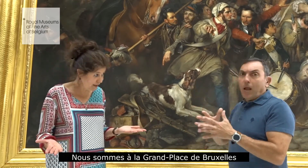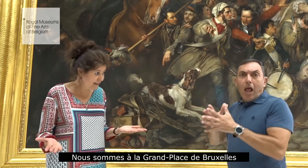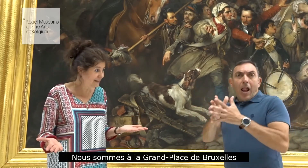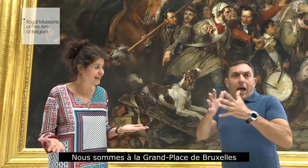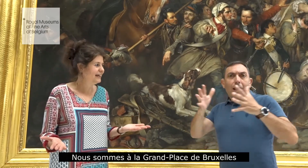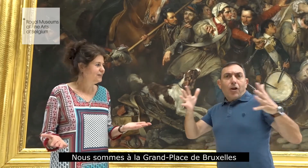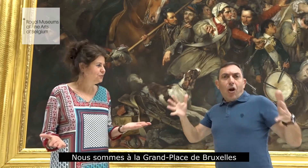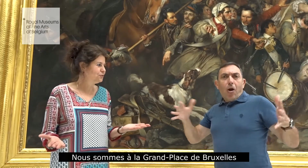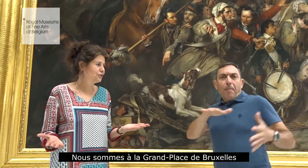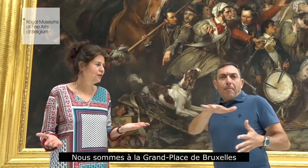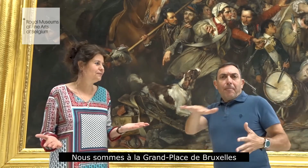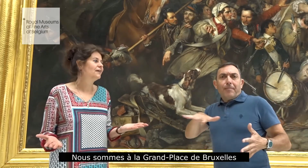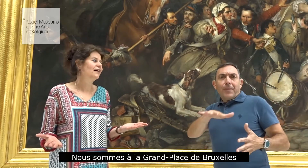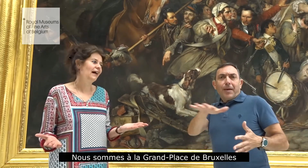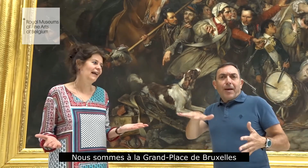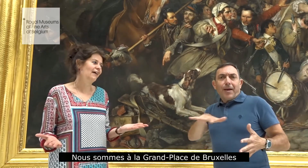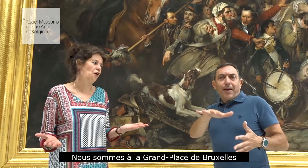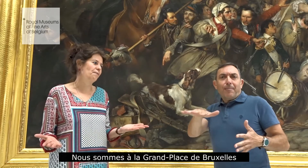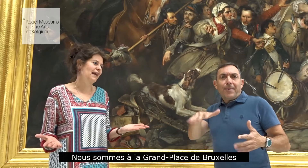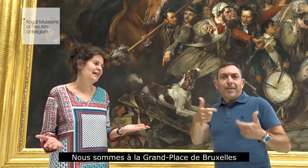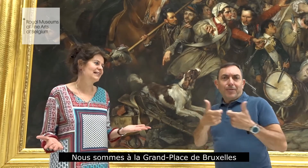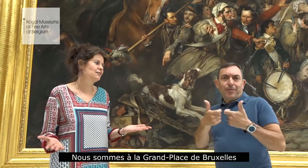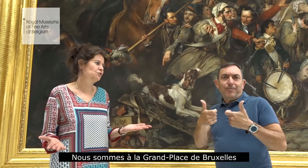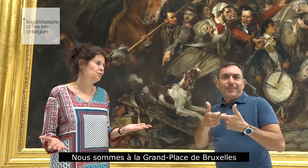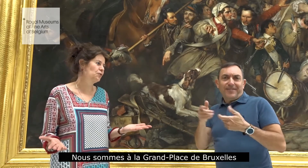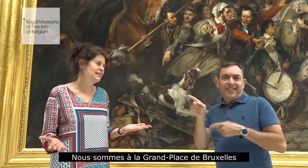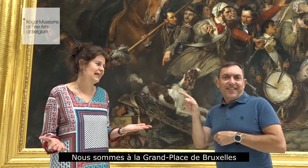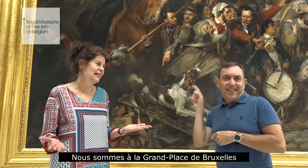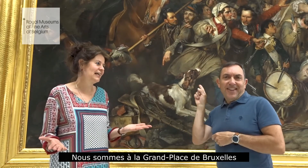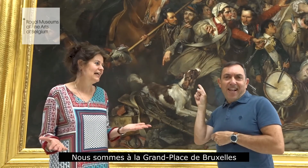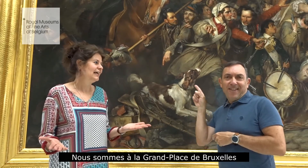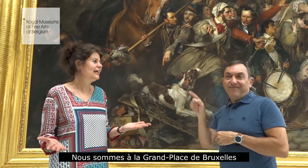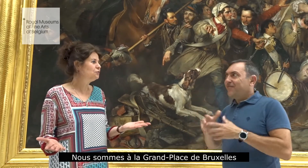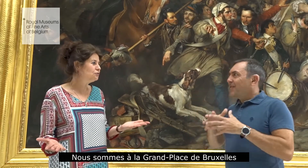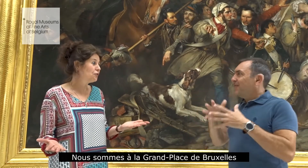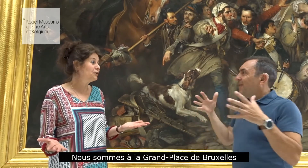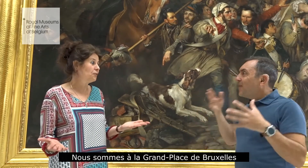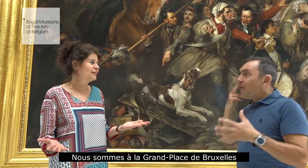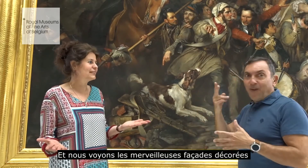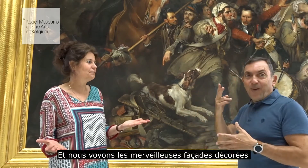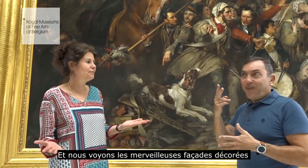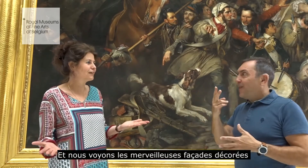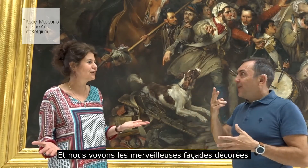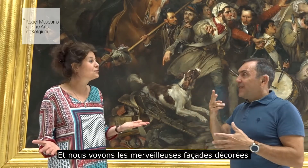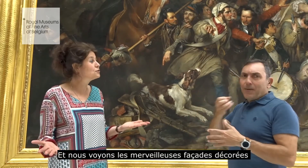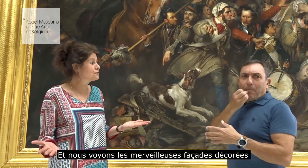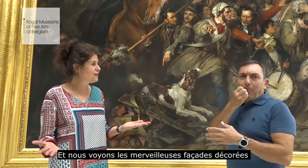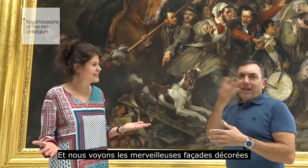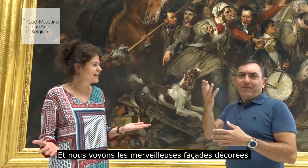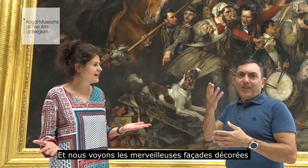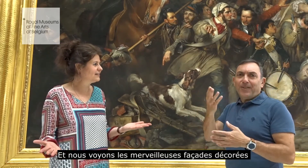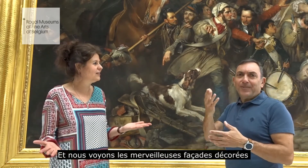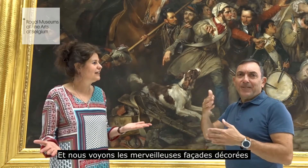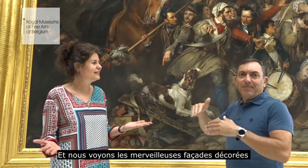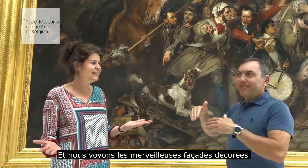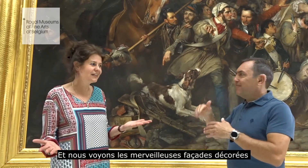Oui, nous sommes à la Grand Place de Bruxelles et nous voyons ces merveilleuses façades